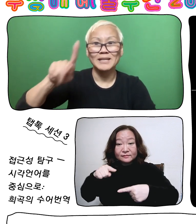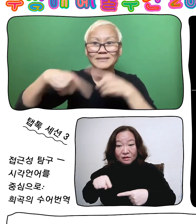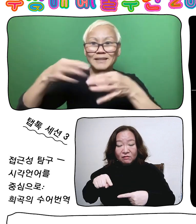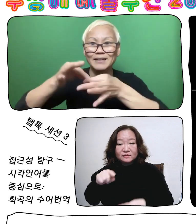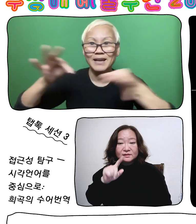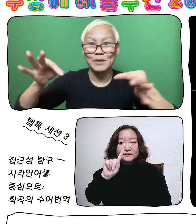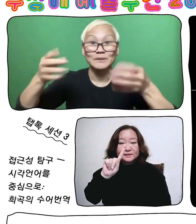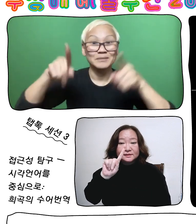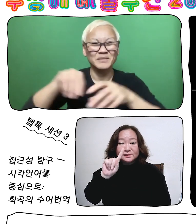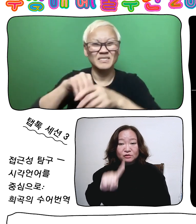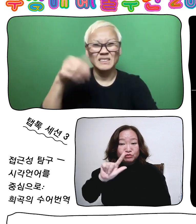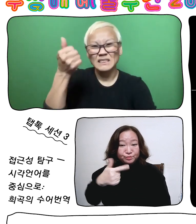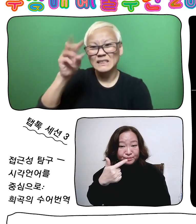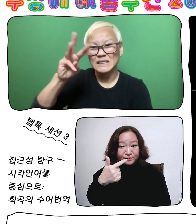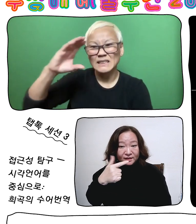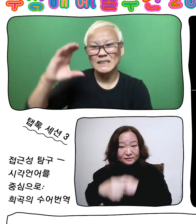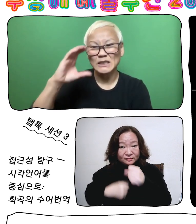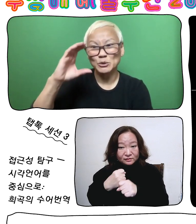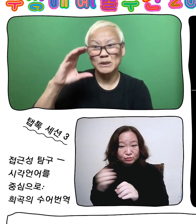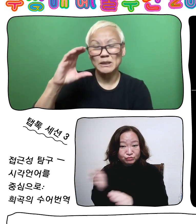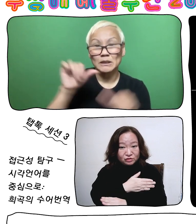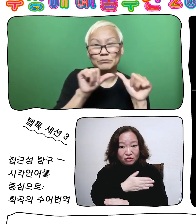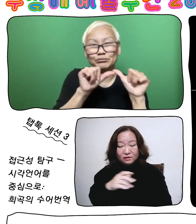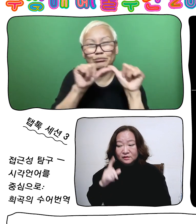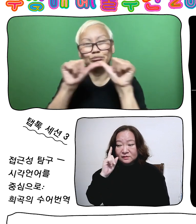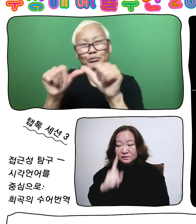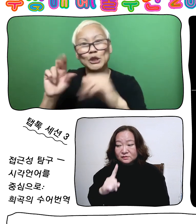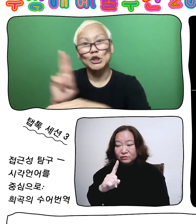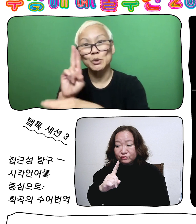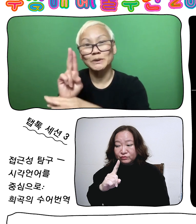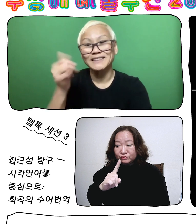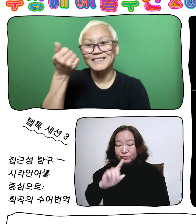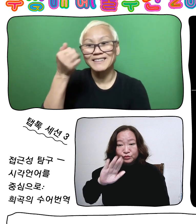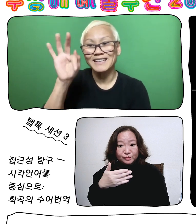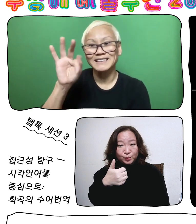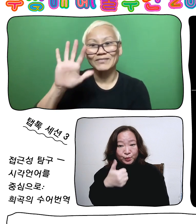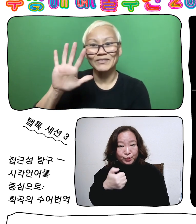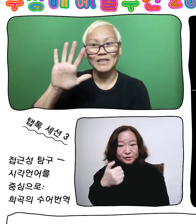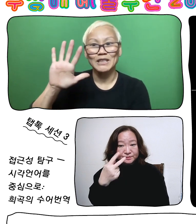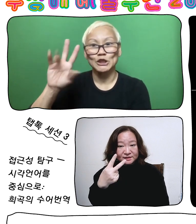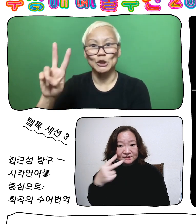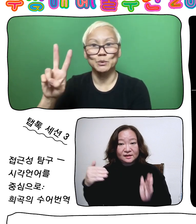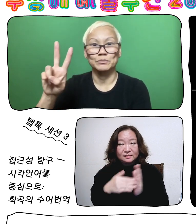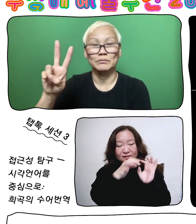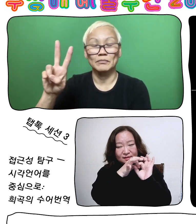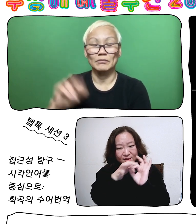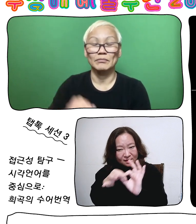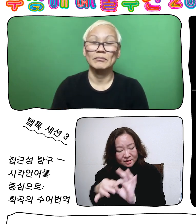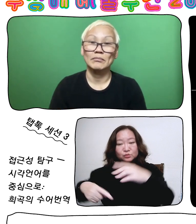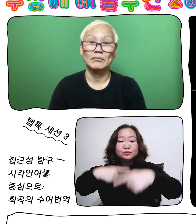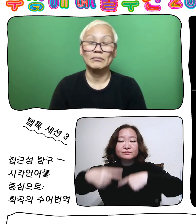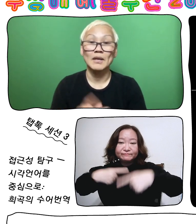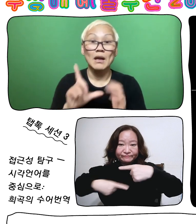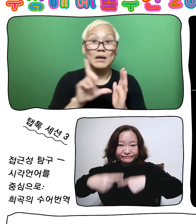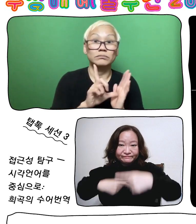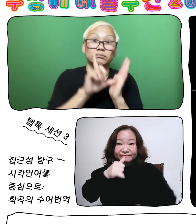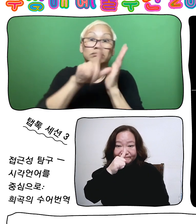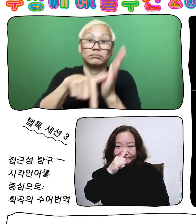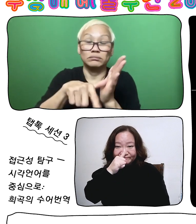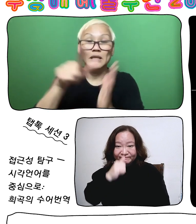철마크 수어라고 불리는 이 수어는 1600년대부터 1952년까지 계속 사용되었어요.